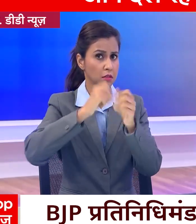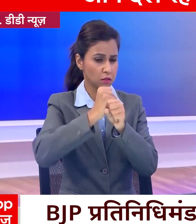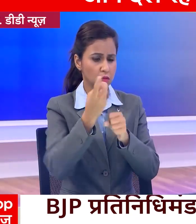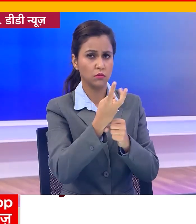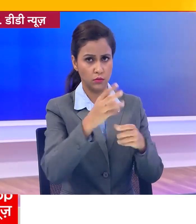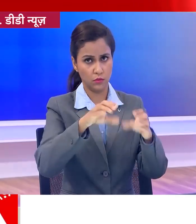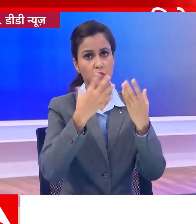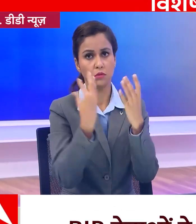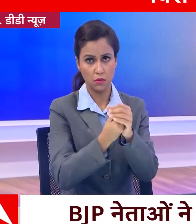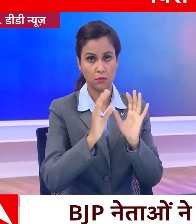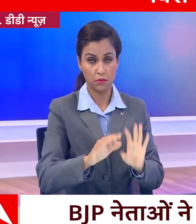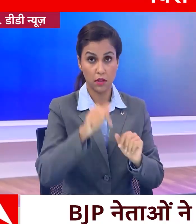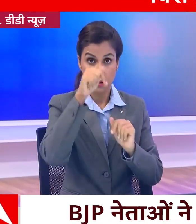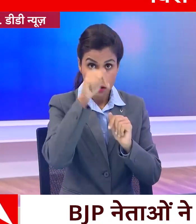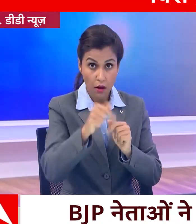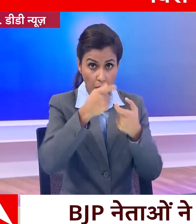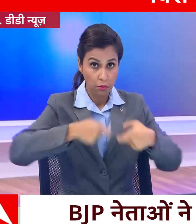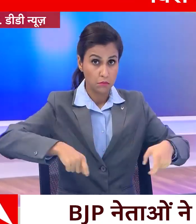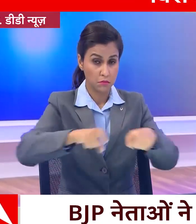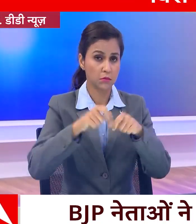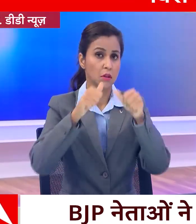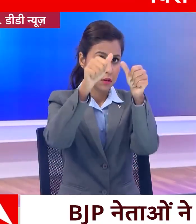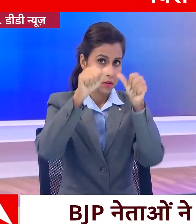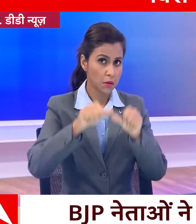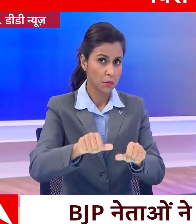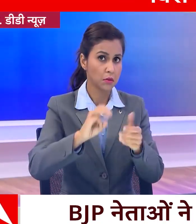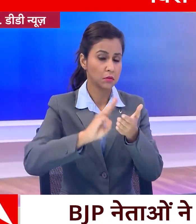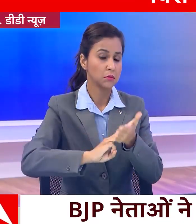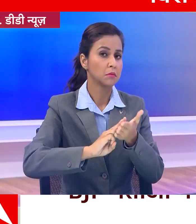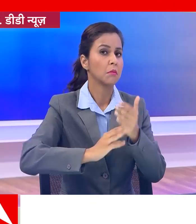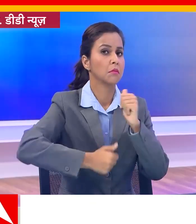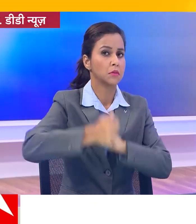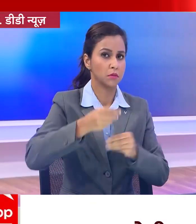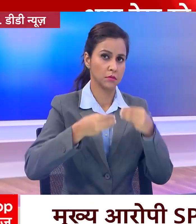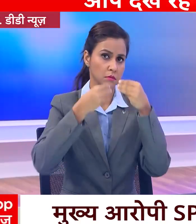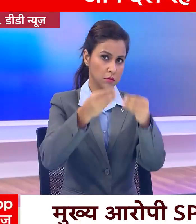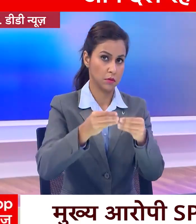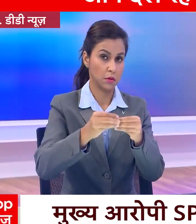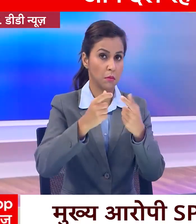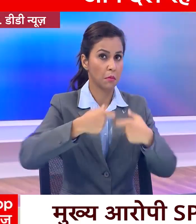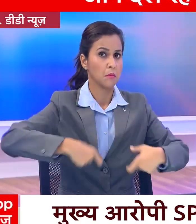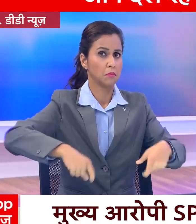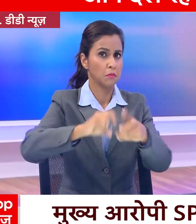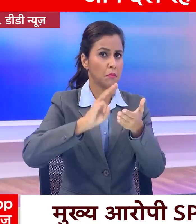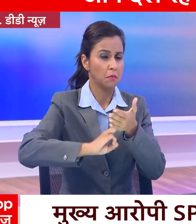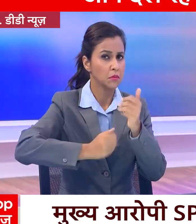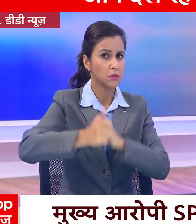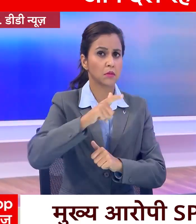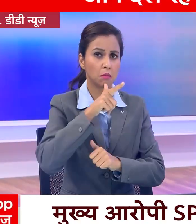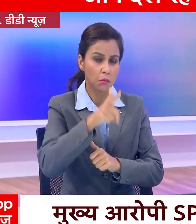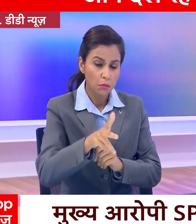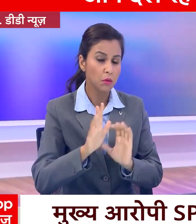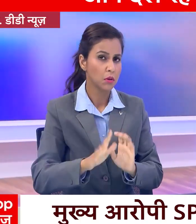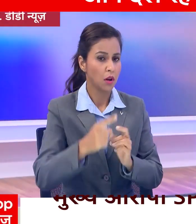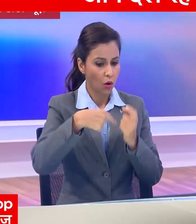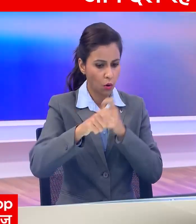थी अब प्रतिनिधि मंडल अपनी रिपोर्ट केंद्रीय नेतृत्व को देगा प्रतिनिधि मंडल ने आश्वासन दिया है कि सभी